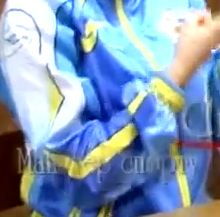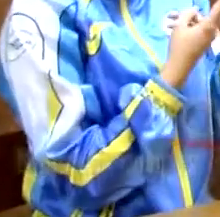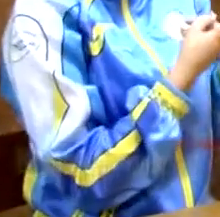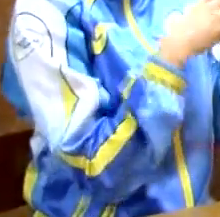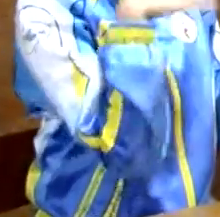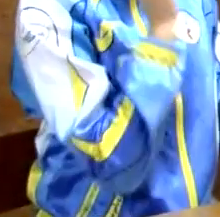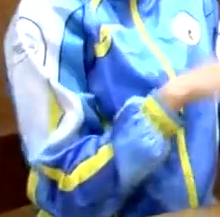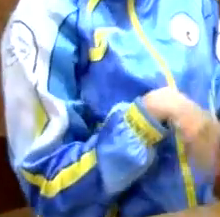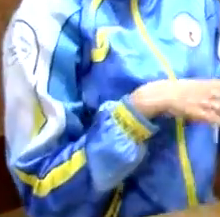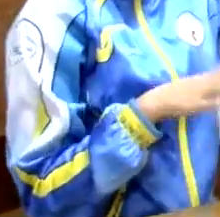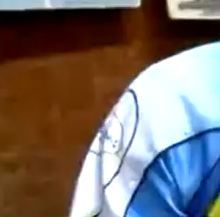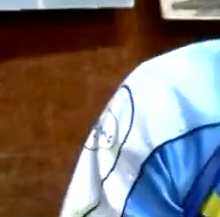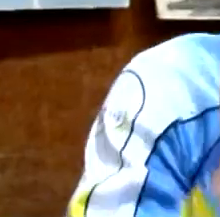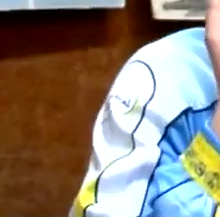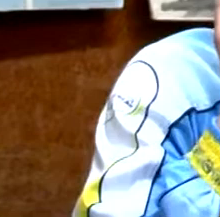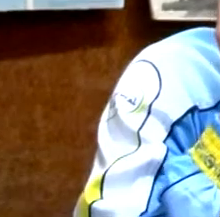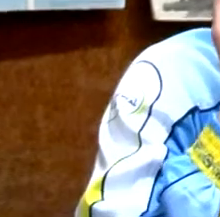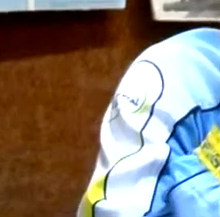що я надто маленька для нього.